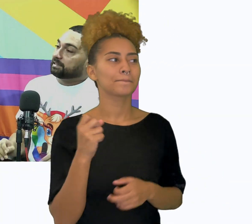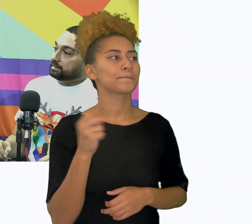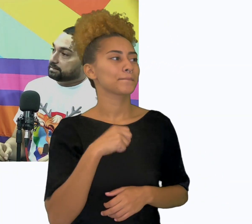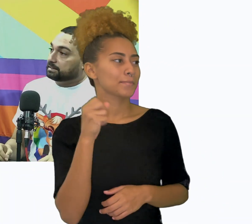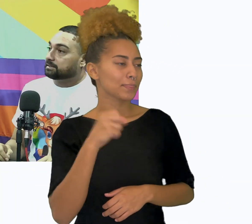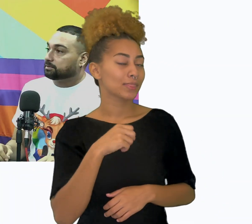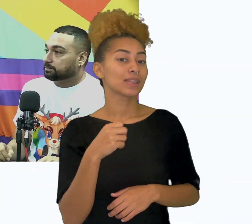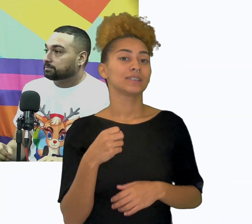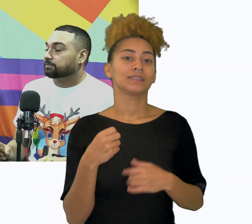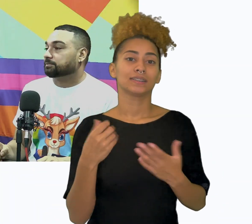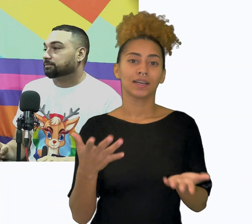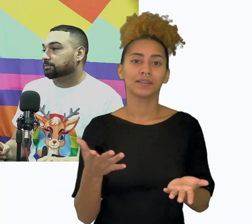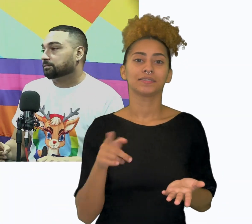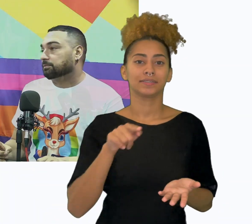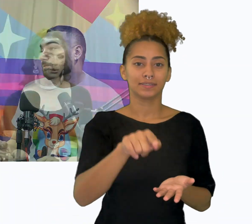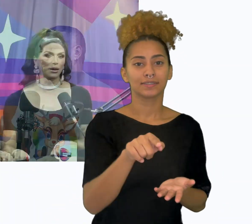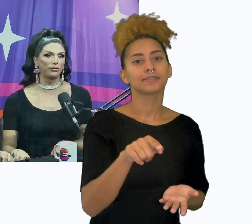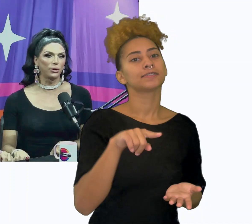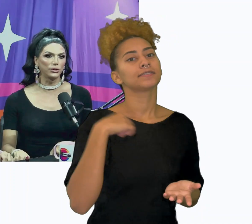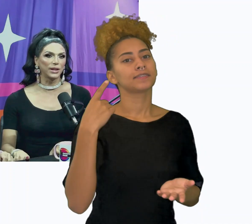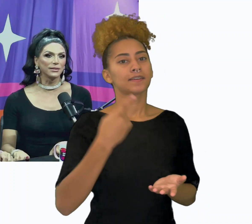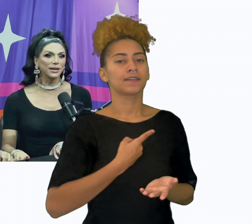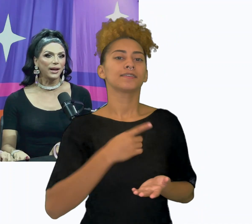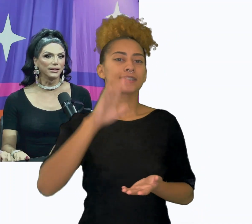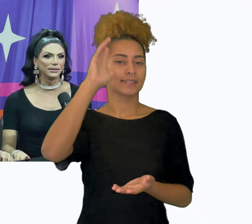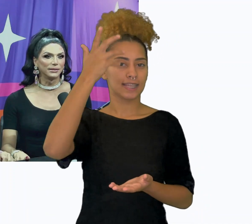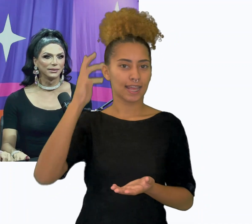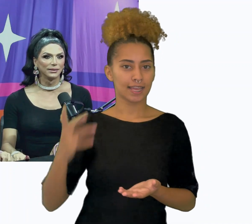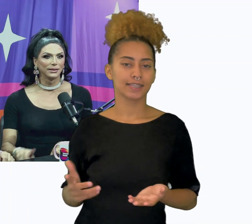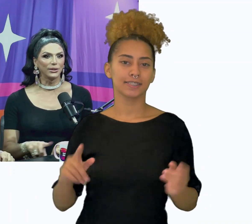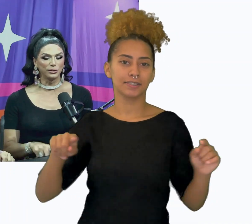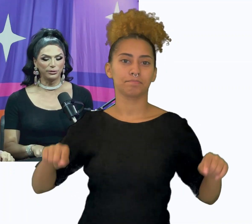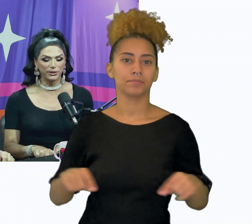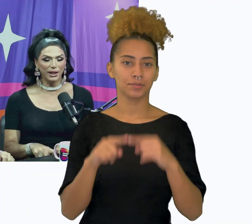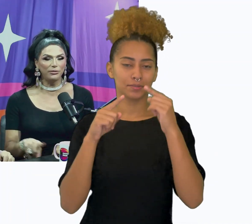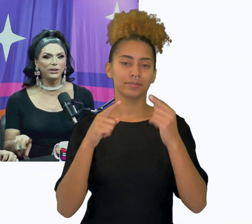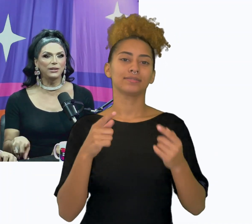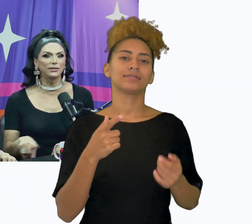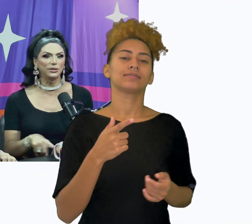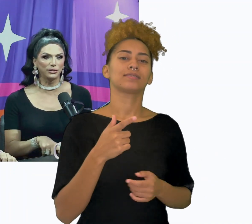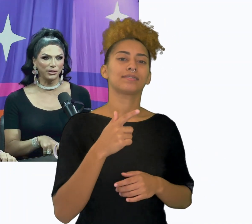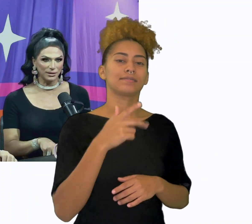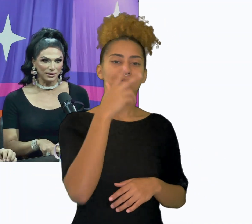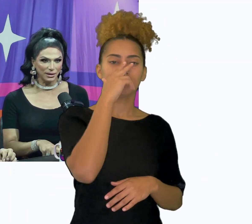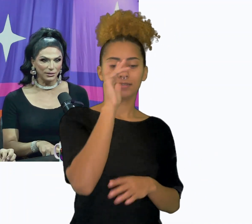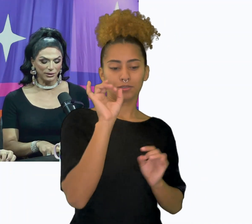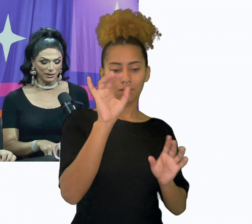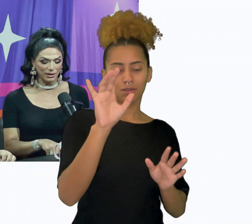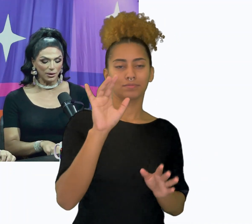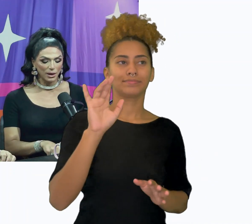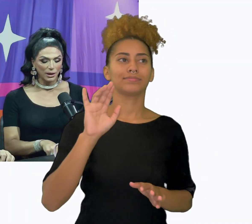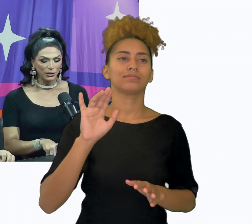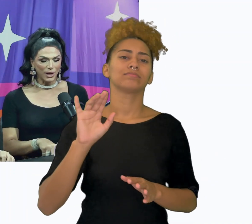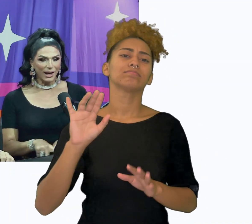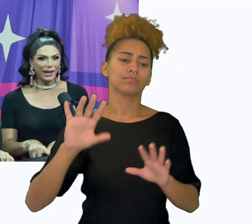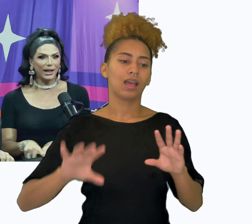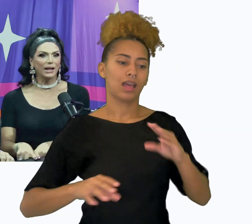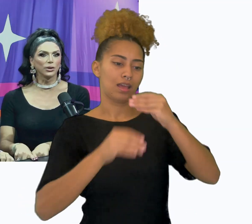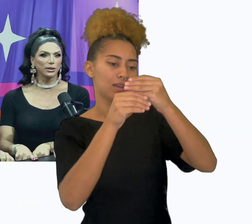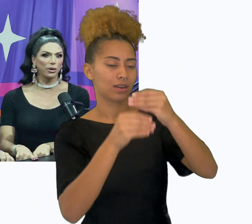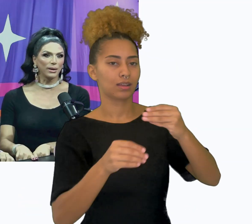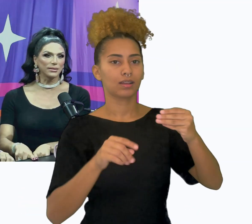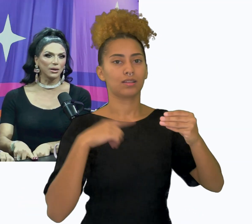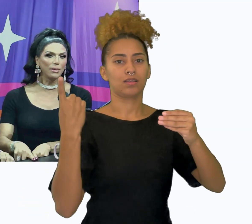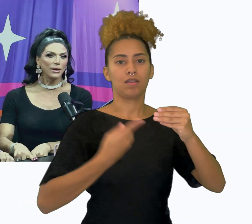né? E foi aí que a gente bebeu na fonte das drags. Que a gente teve que se desfazer não, de agregar a